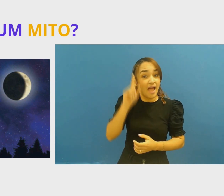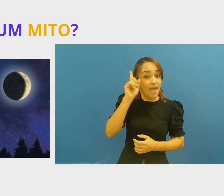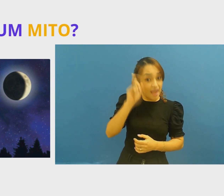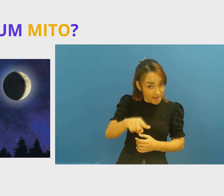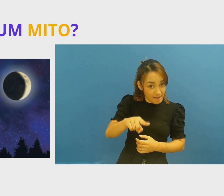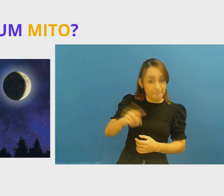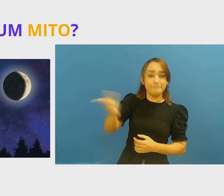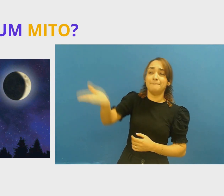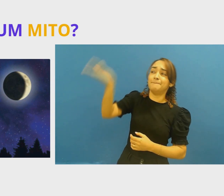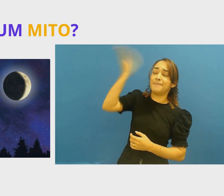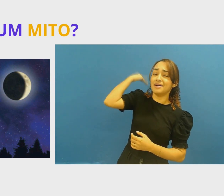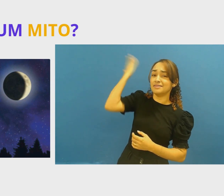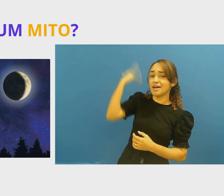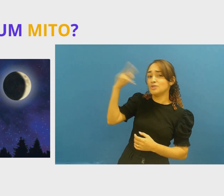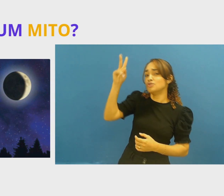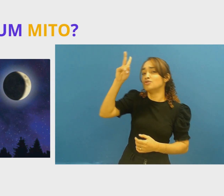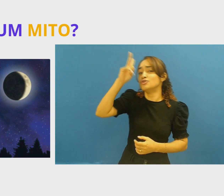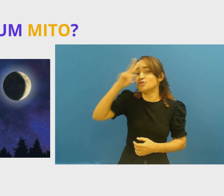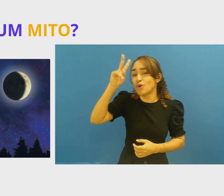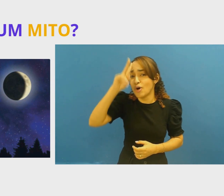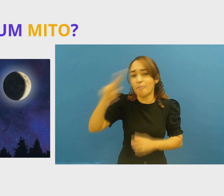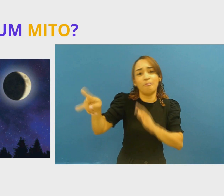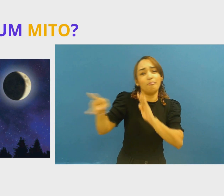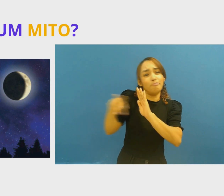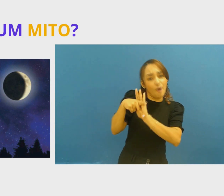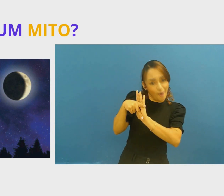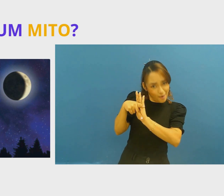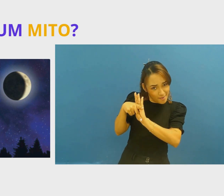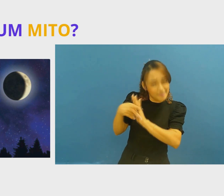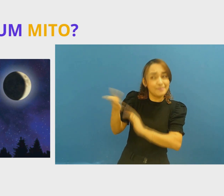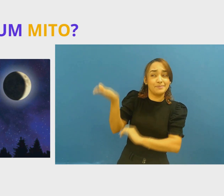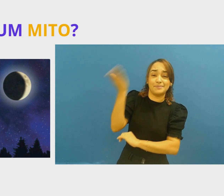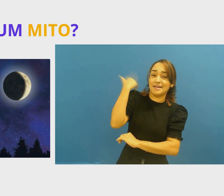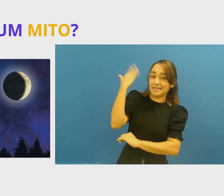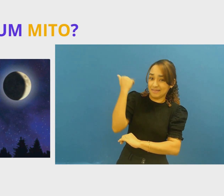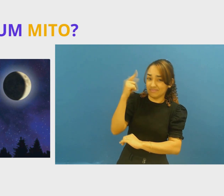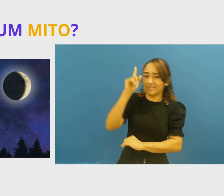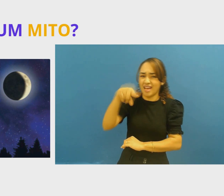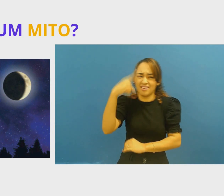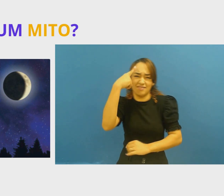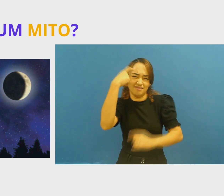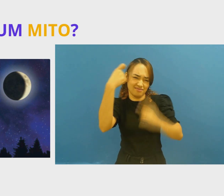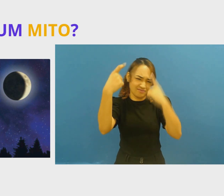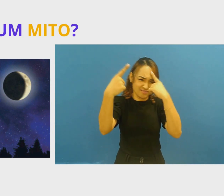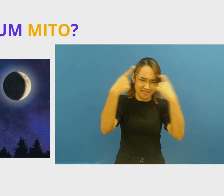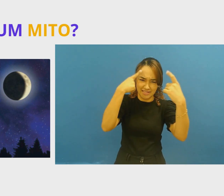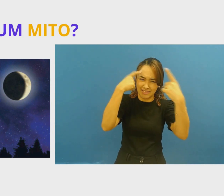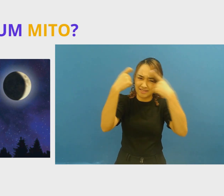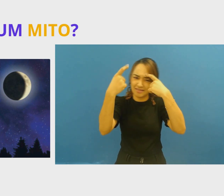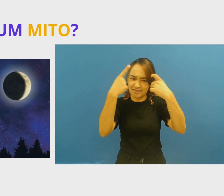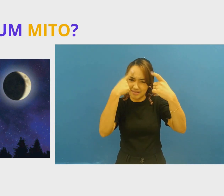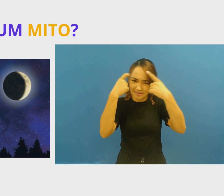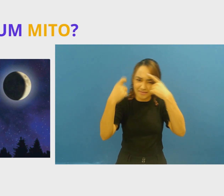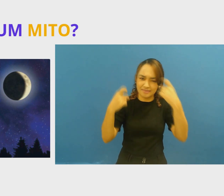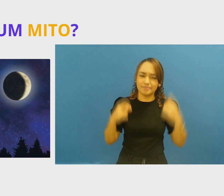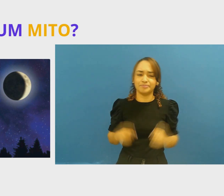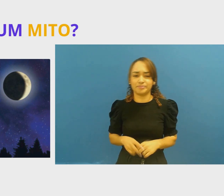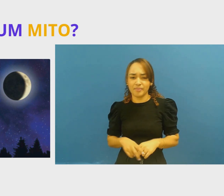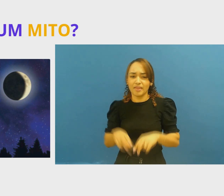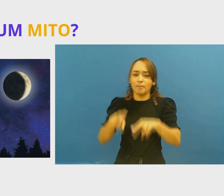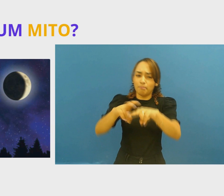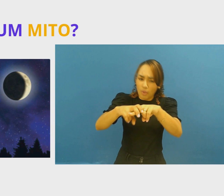São nesses momentos que as histórias são inventadas e repassadas de geração em geração.